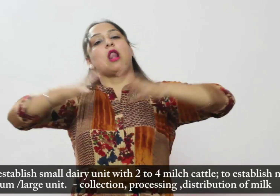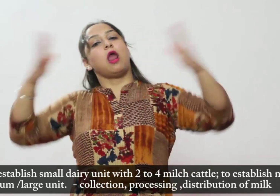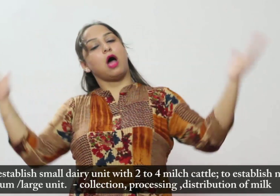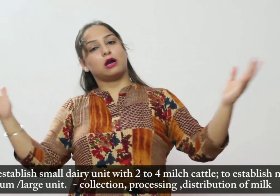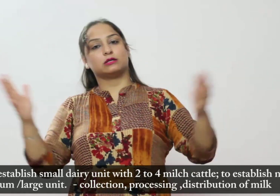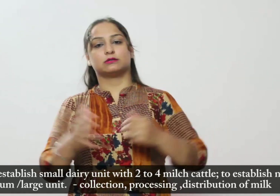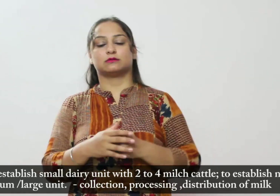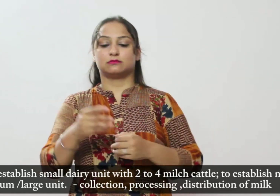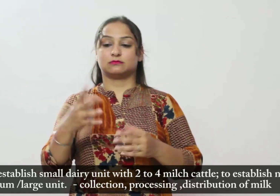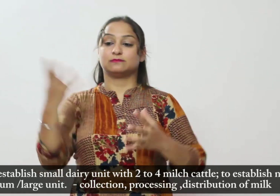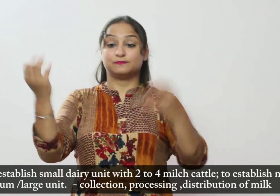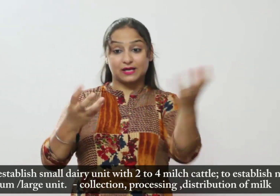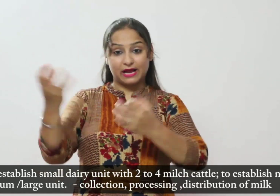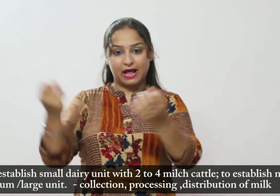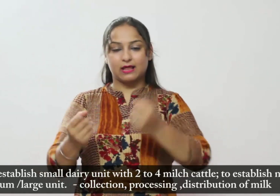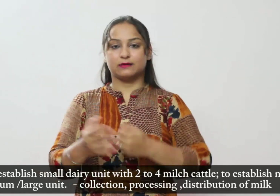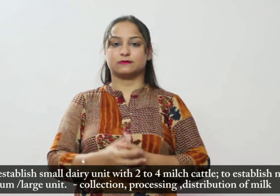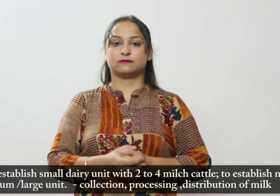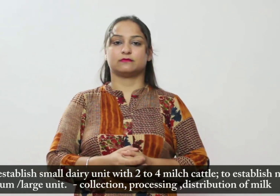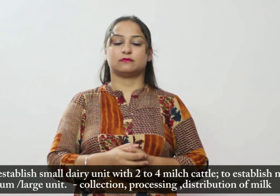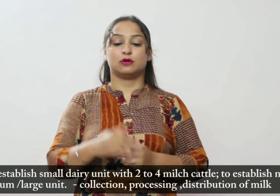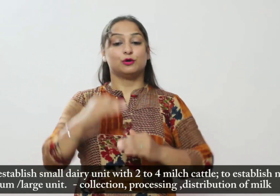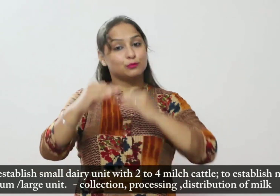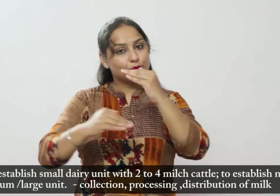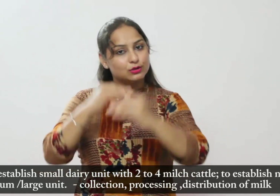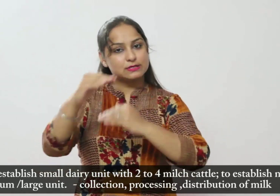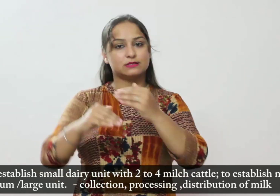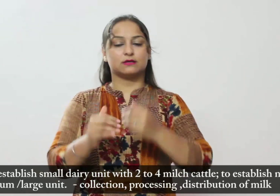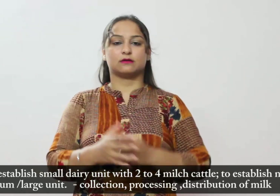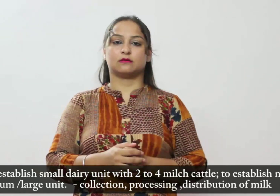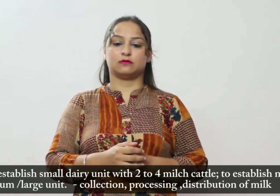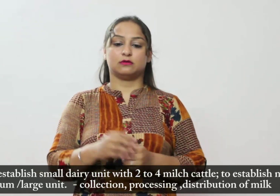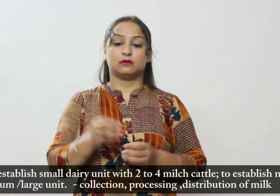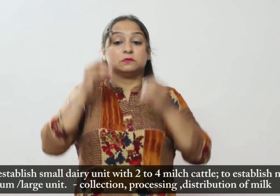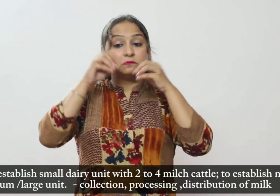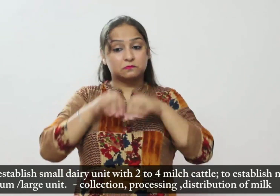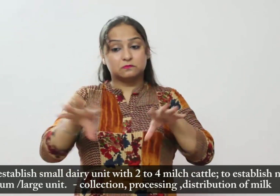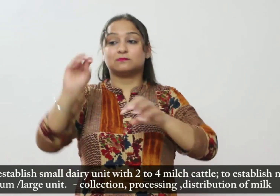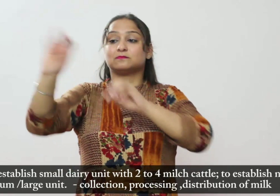करने के लिए संग्रह दूध का प्रसंस्करण, वितरण,